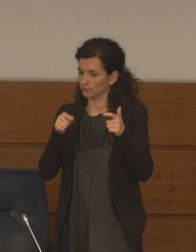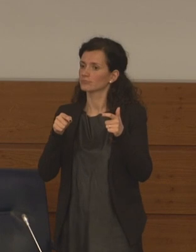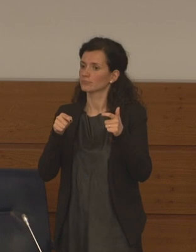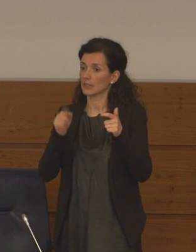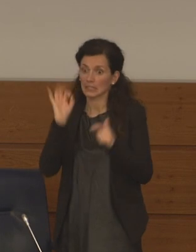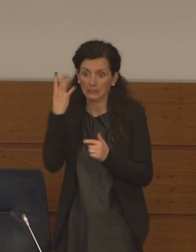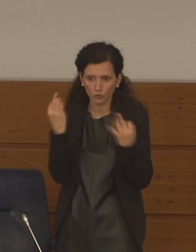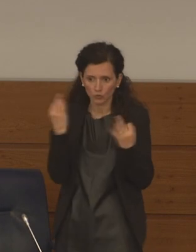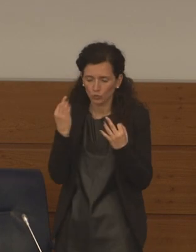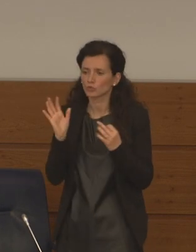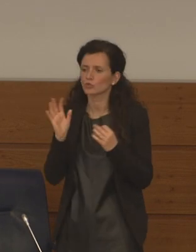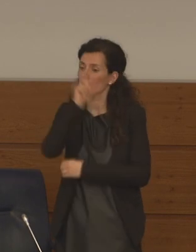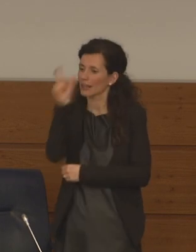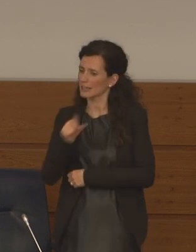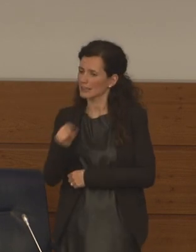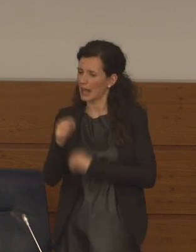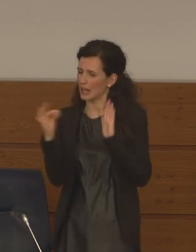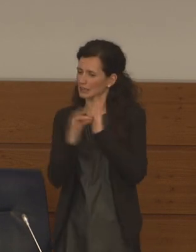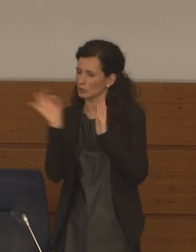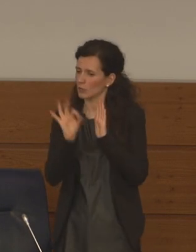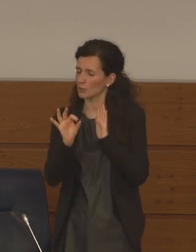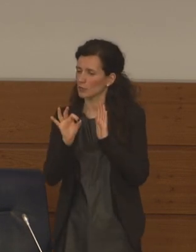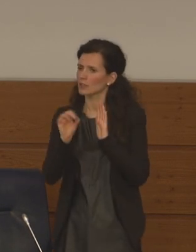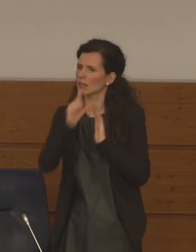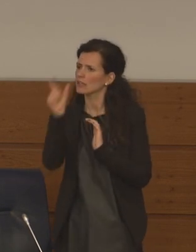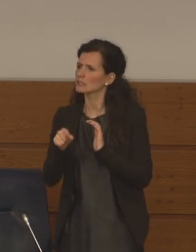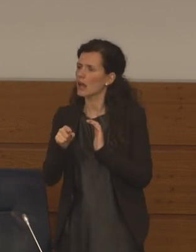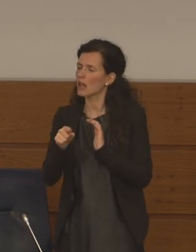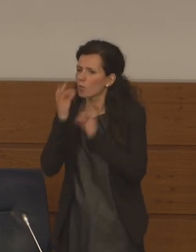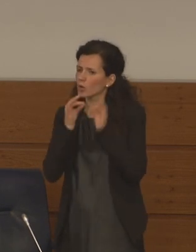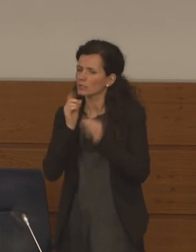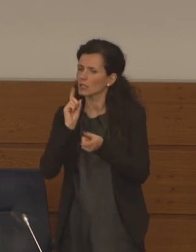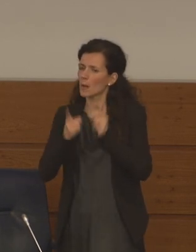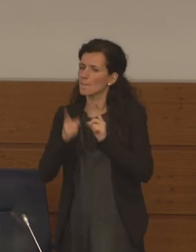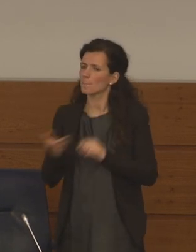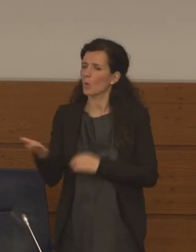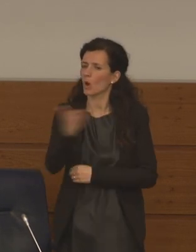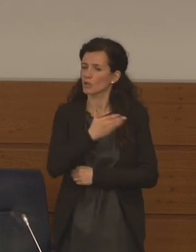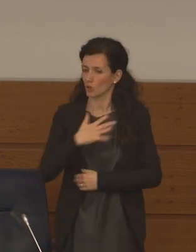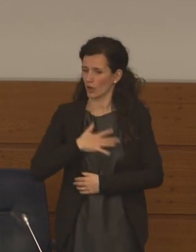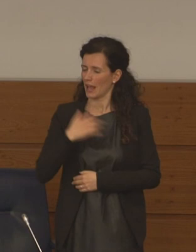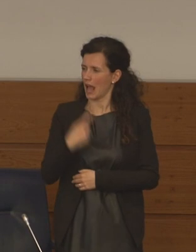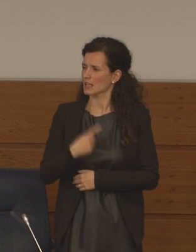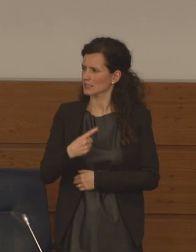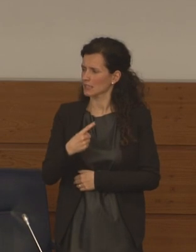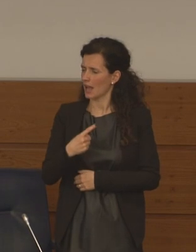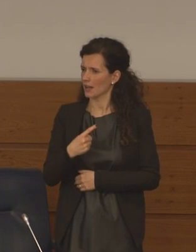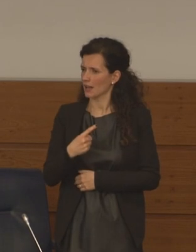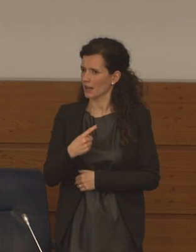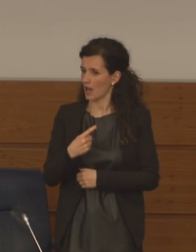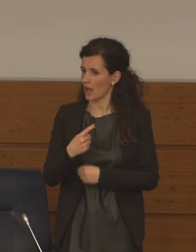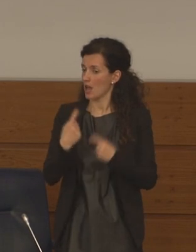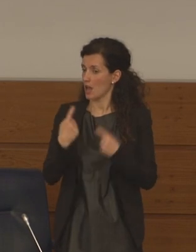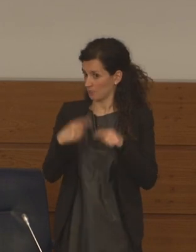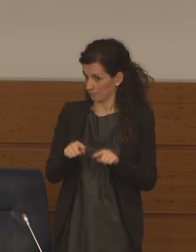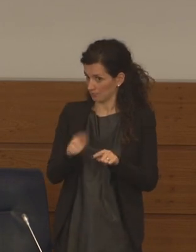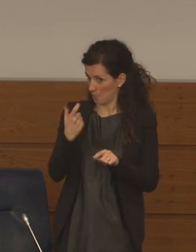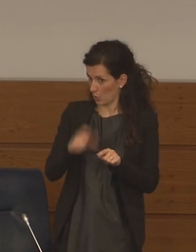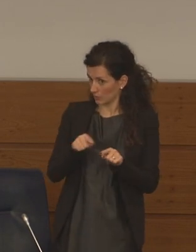più alto in italia dovuto quindi al fatto che la popolazione italiana più e più anziana e vorrei